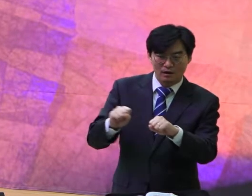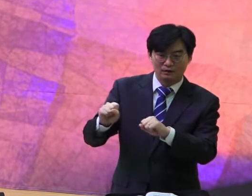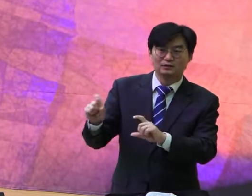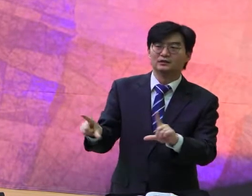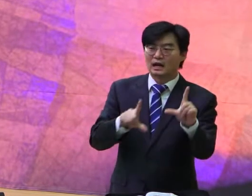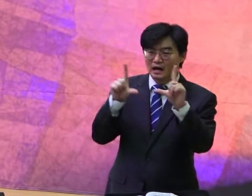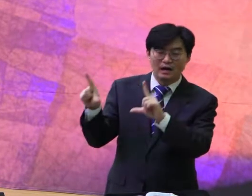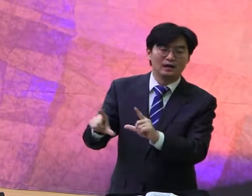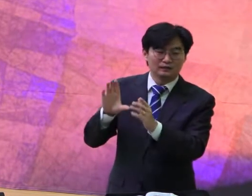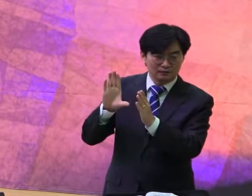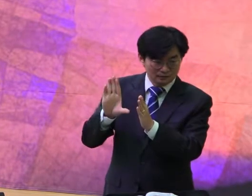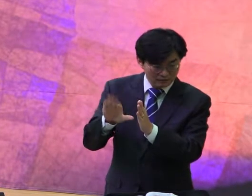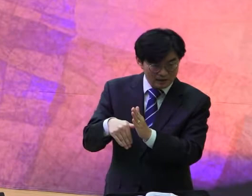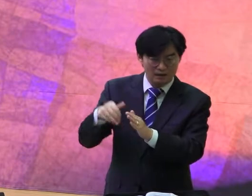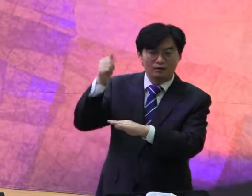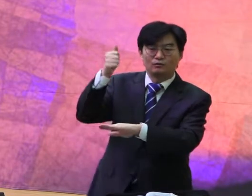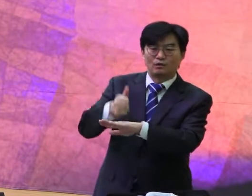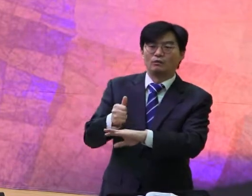됩니다.